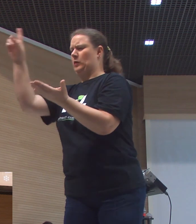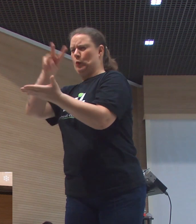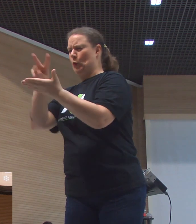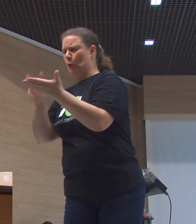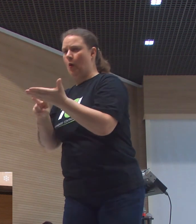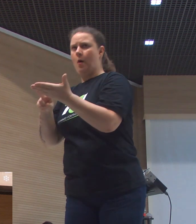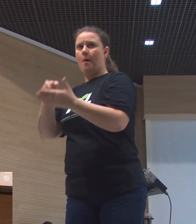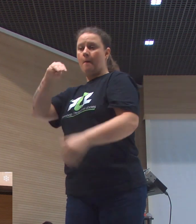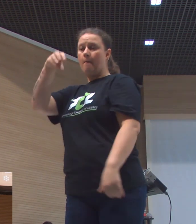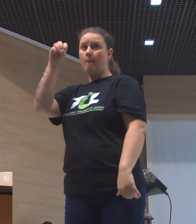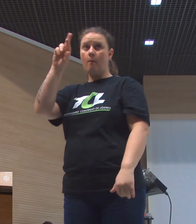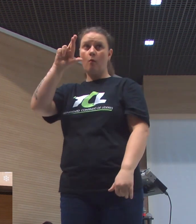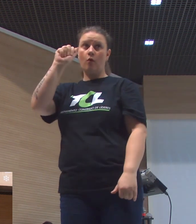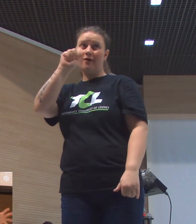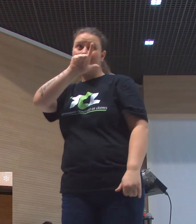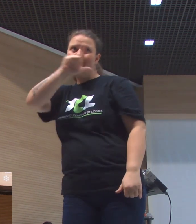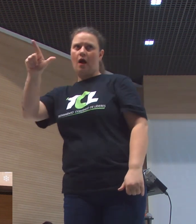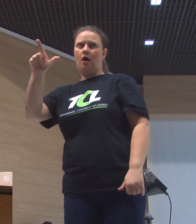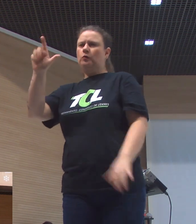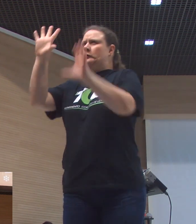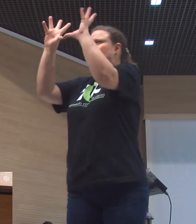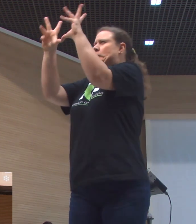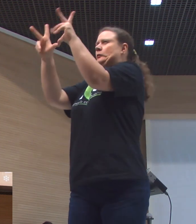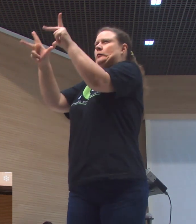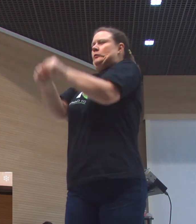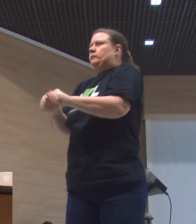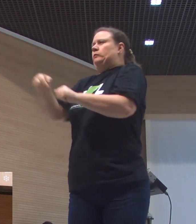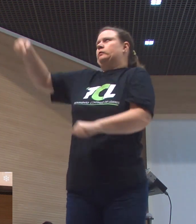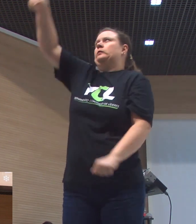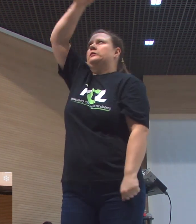ser muito correto, santo, santidade,